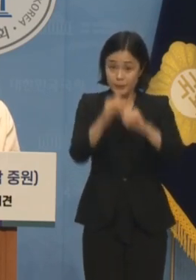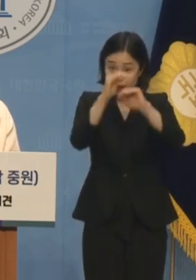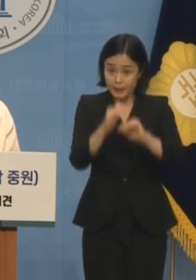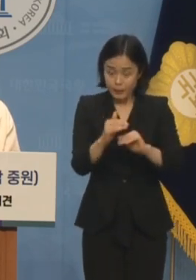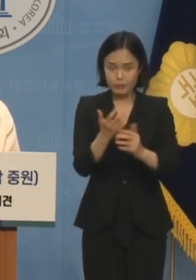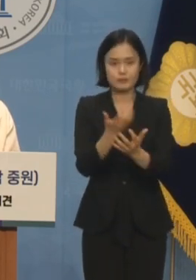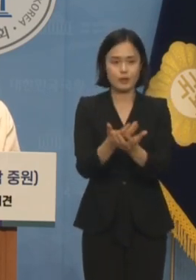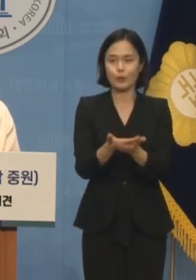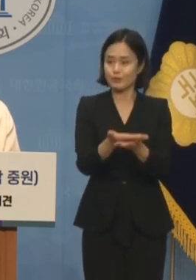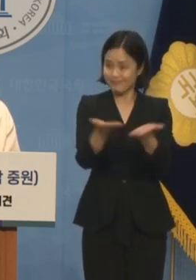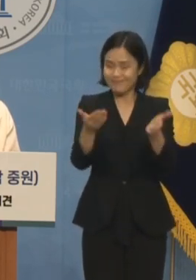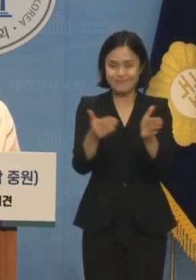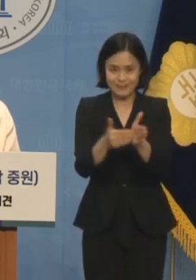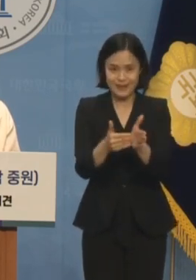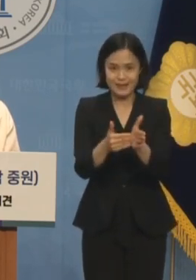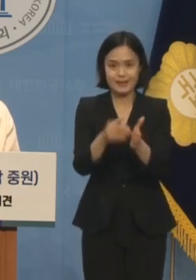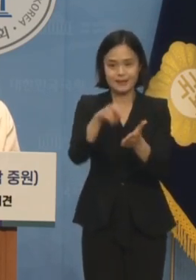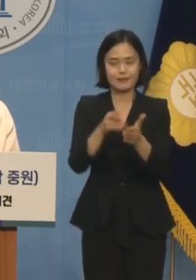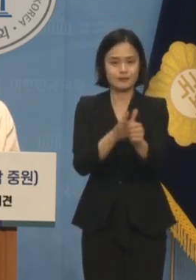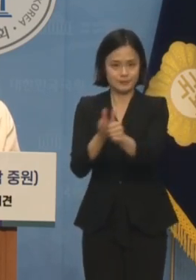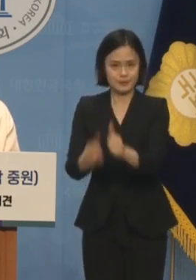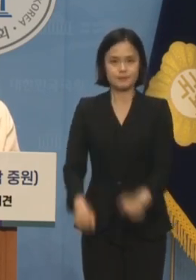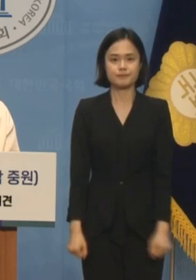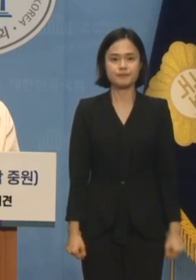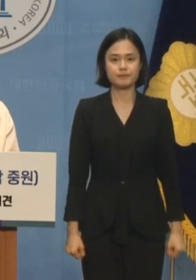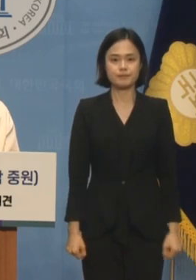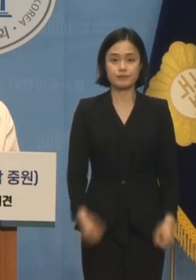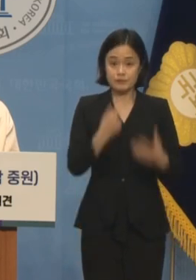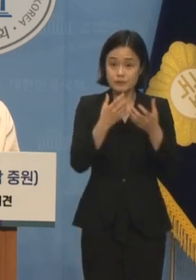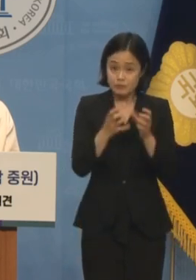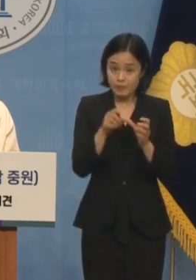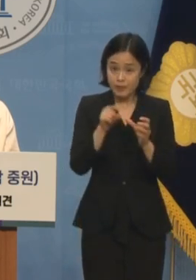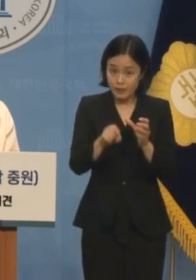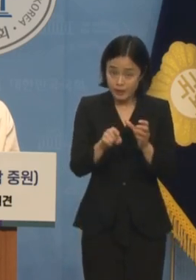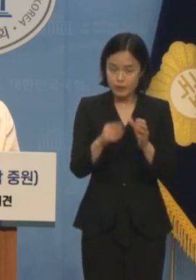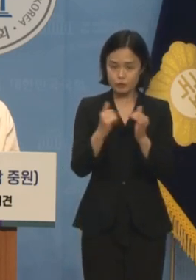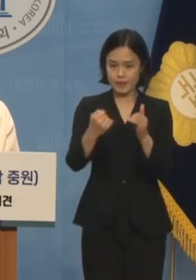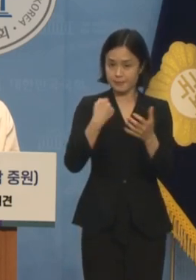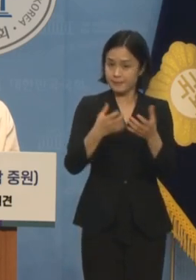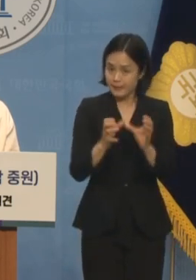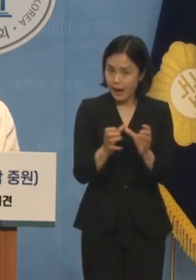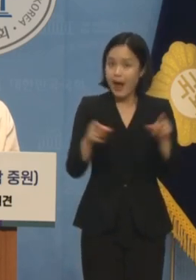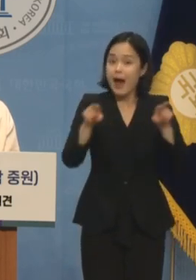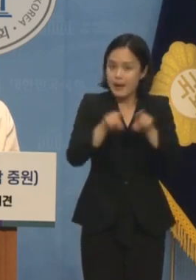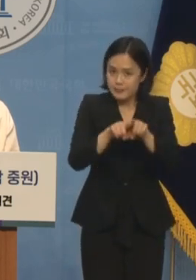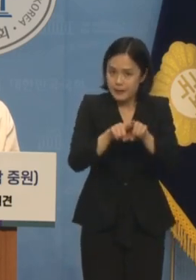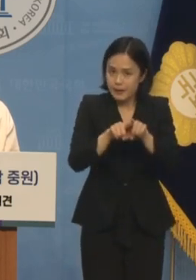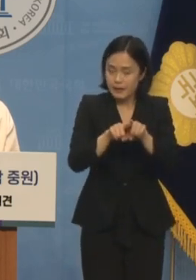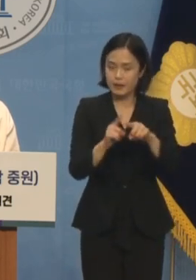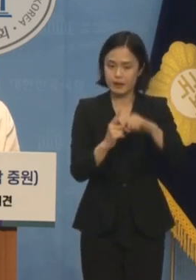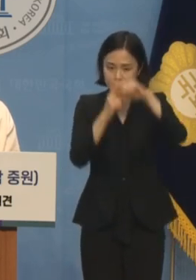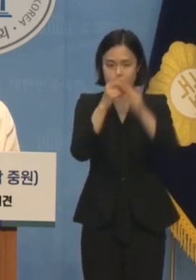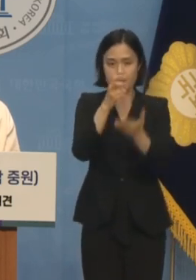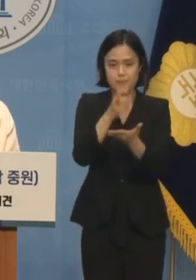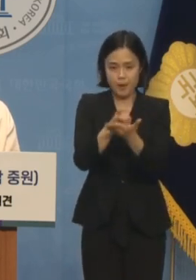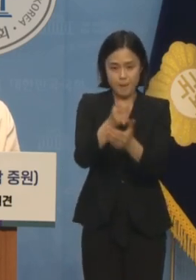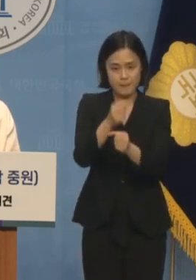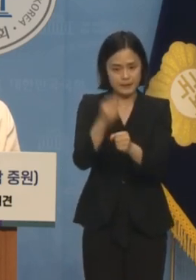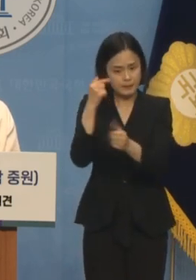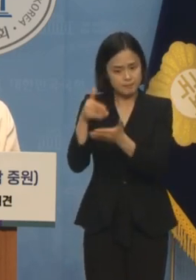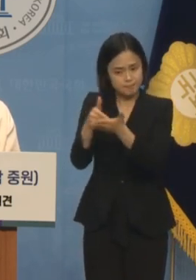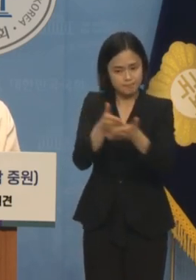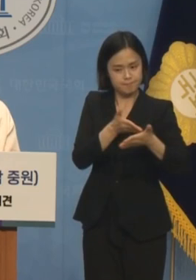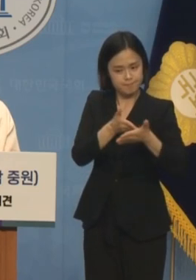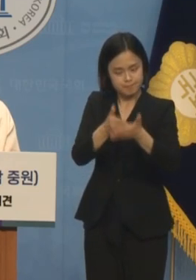더불어민주당에 이어 국민의힘도 간호 관련 법안을 당론으로 발의했습니다. 국민의힘의 이번 법안 발의가 의료